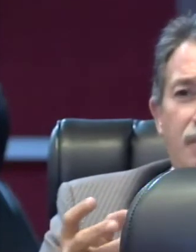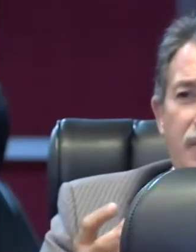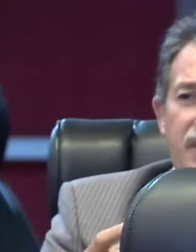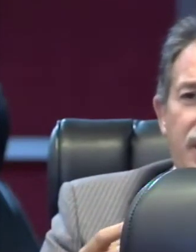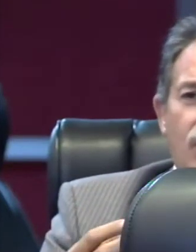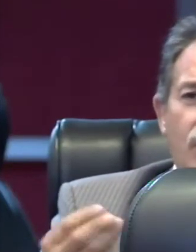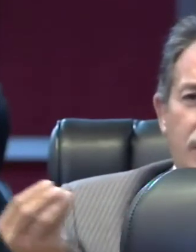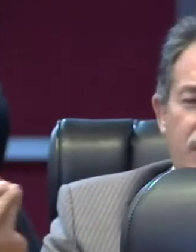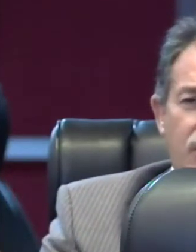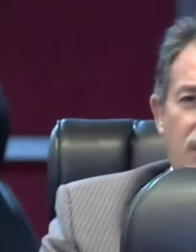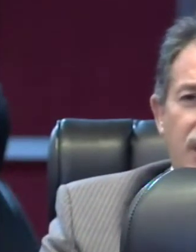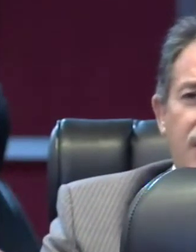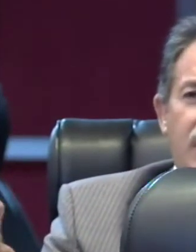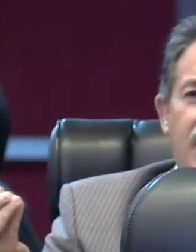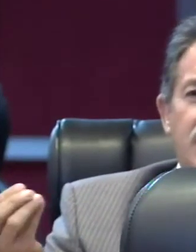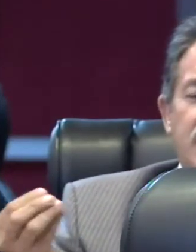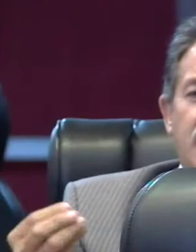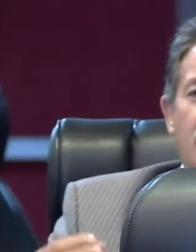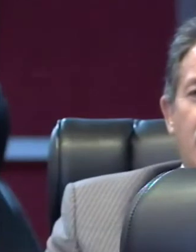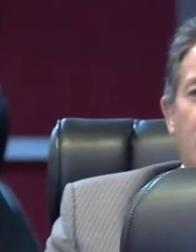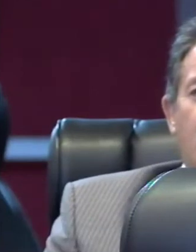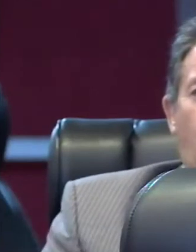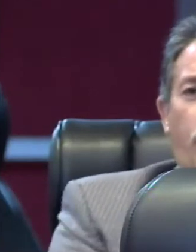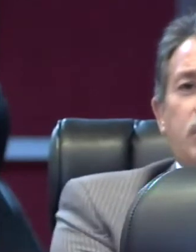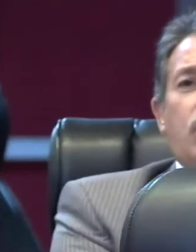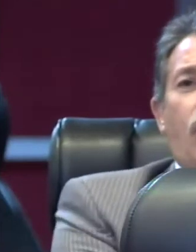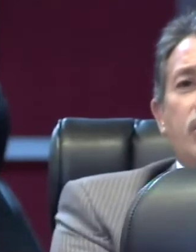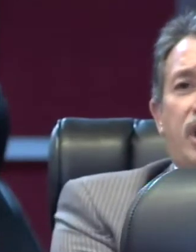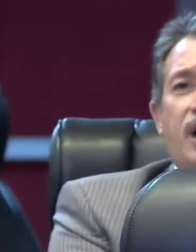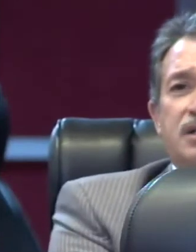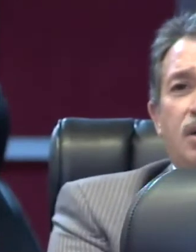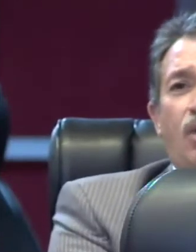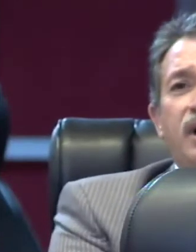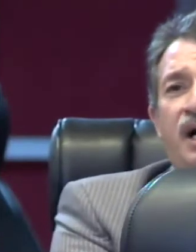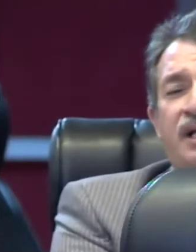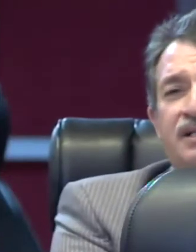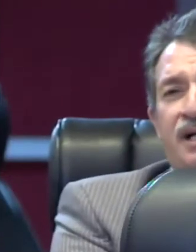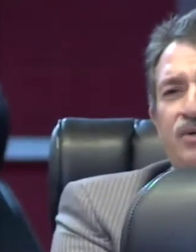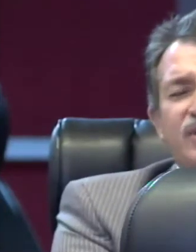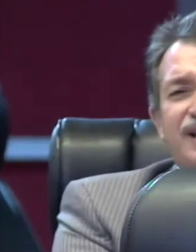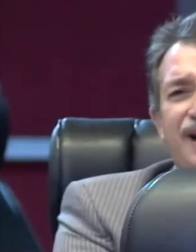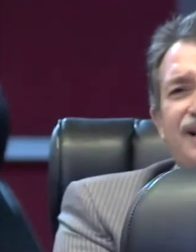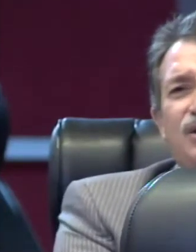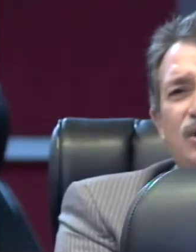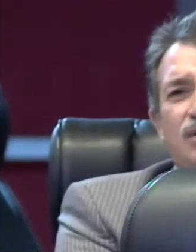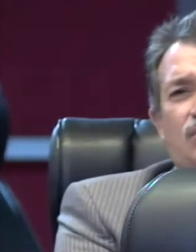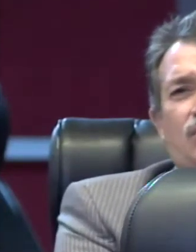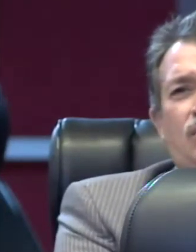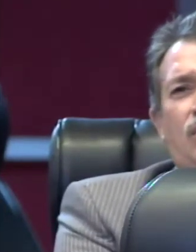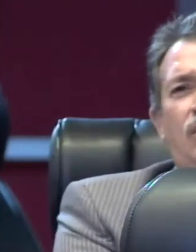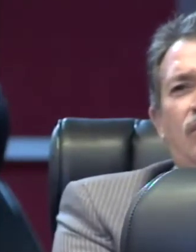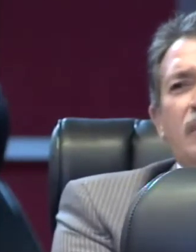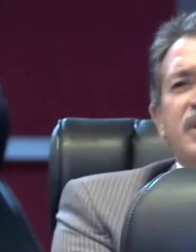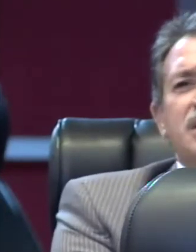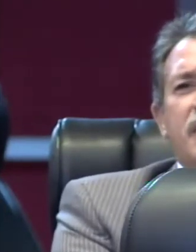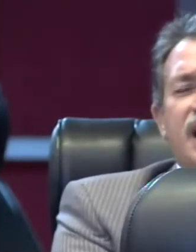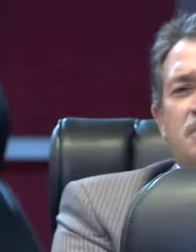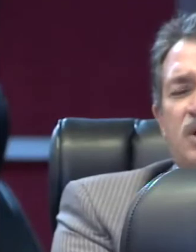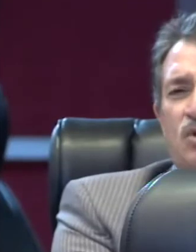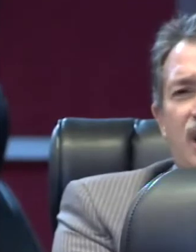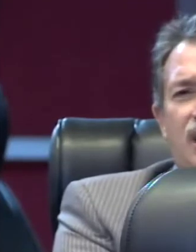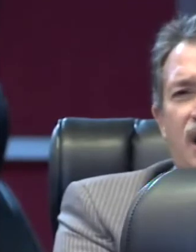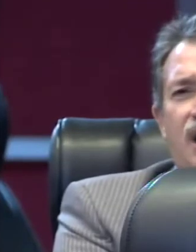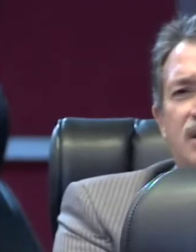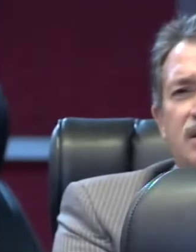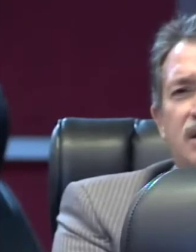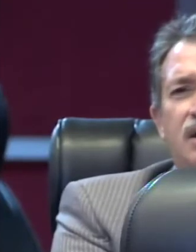este, da maneira como o deputado Otelino querem dizer, grupo de comunicação, oligarquia Sarney, não se trata disso. Vamos respeitar